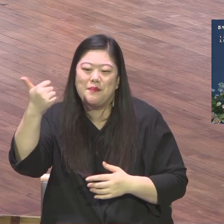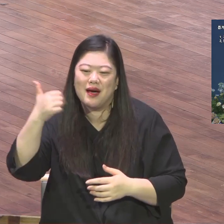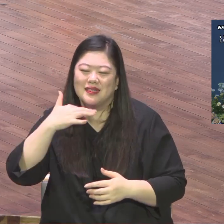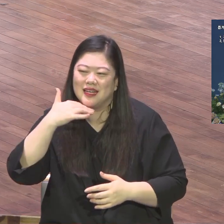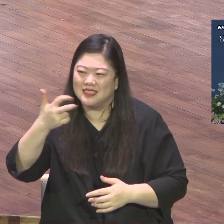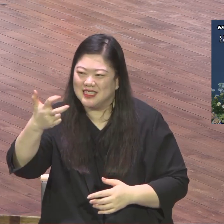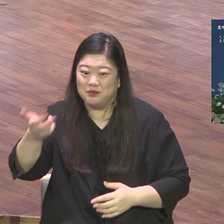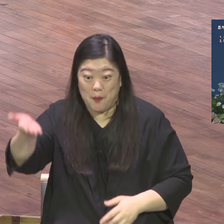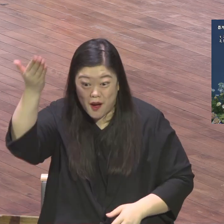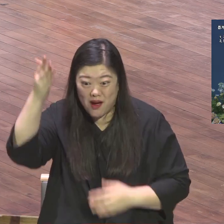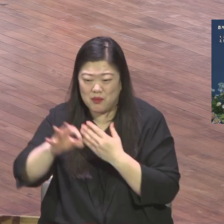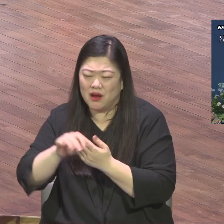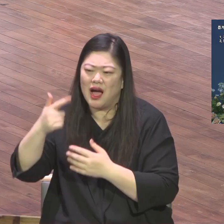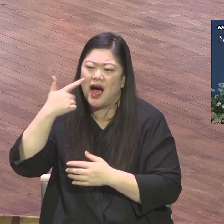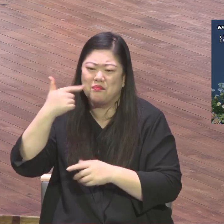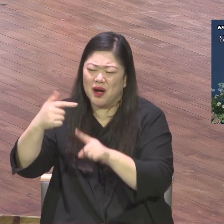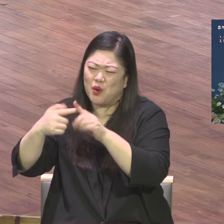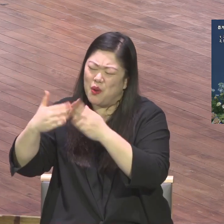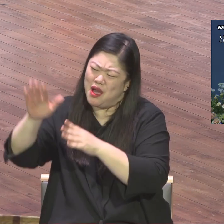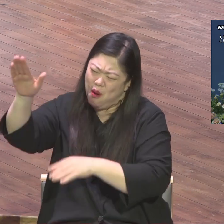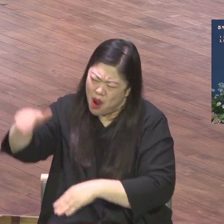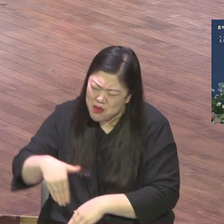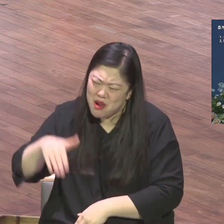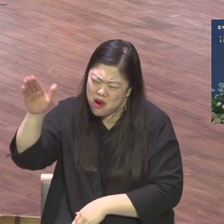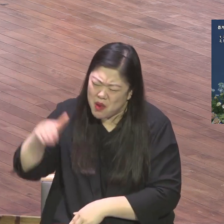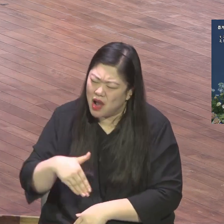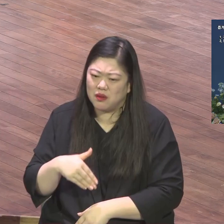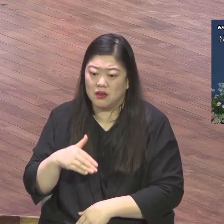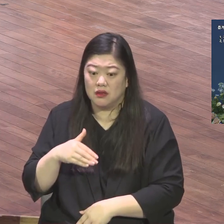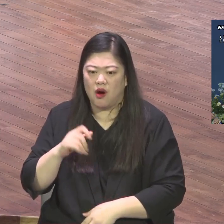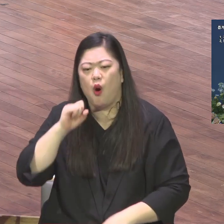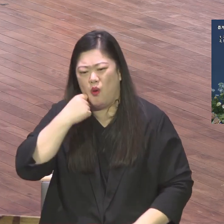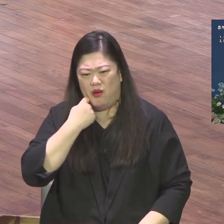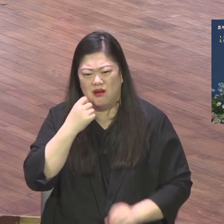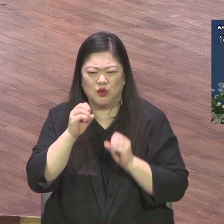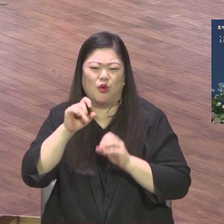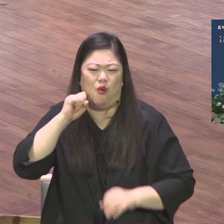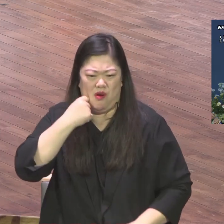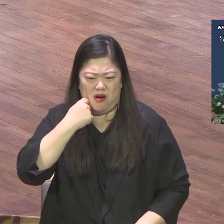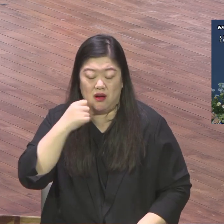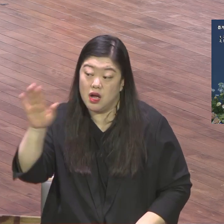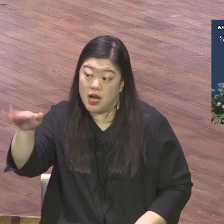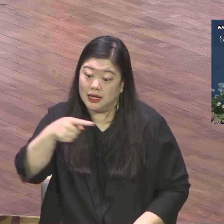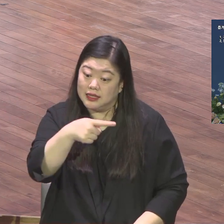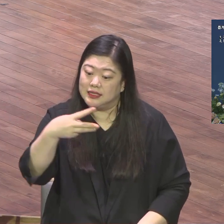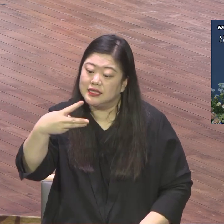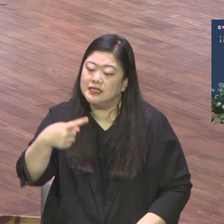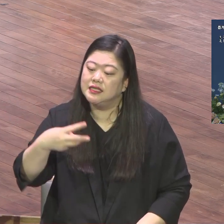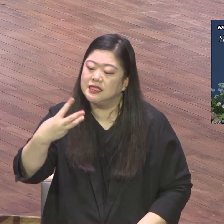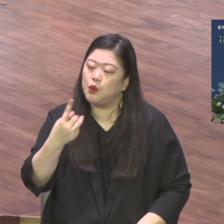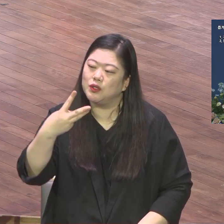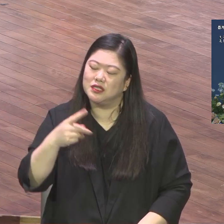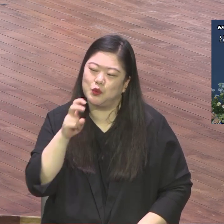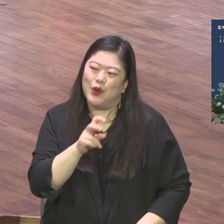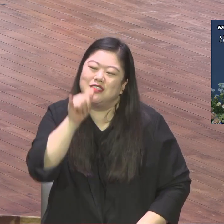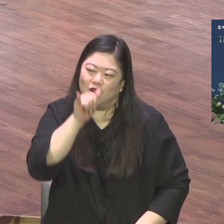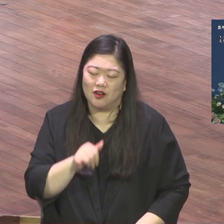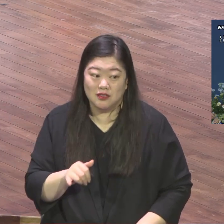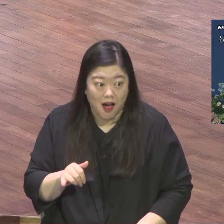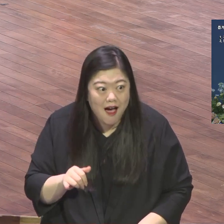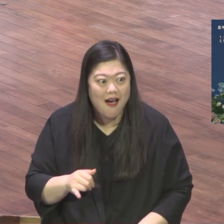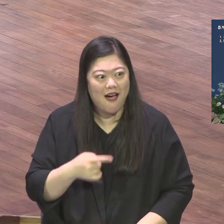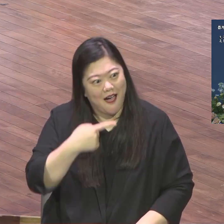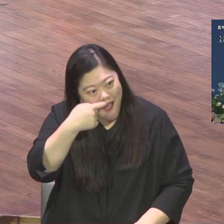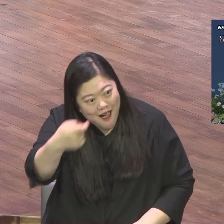아버지 우리 교회 공연해요. 우리 교회 하지 말고 아토리라고 아토리 스카이 아토리라고 어디라도 말하지 말고 오면 이